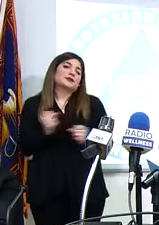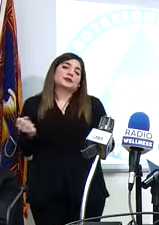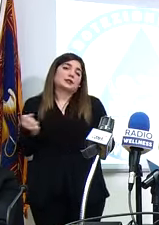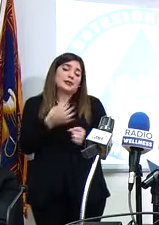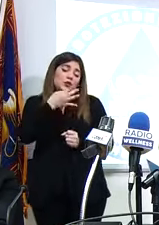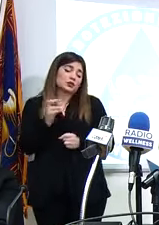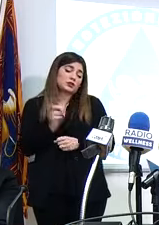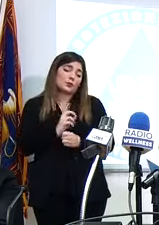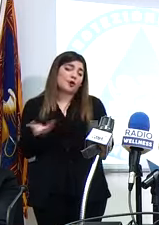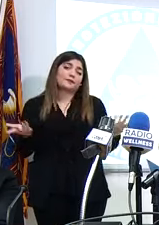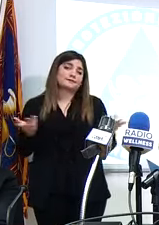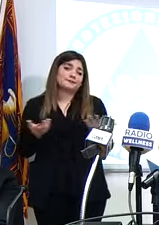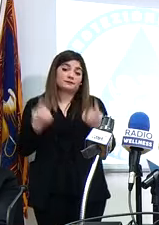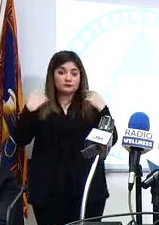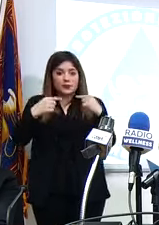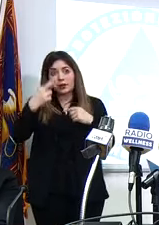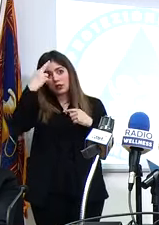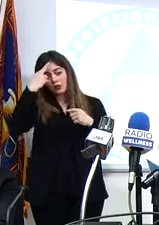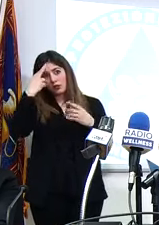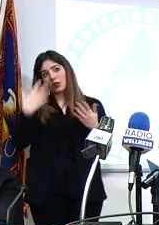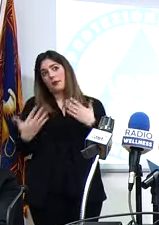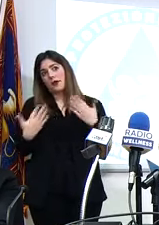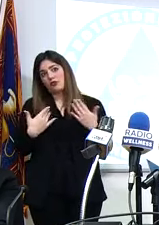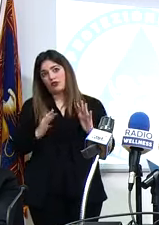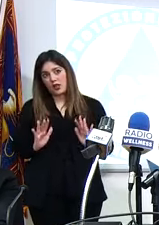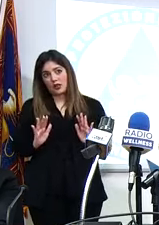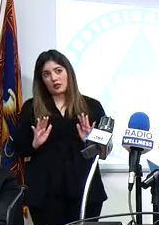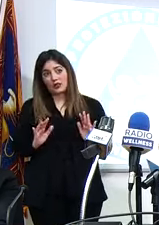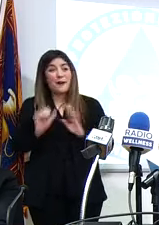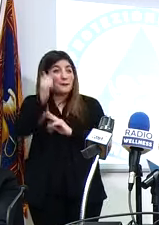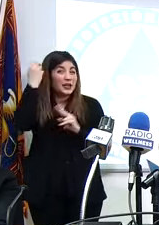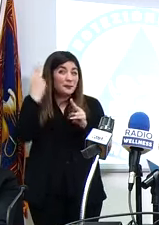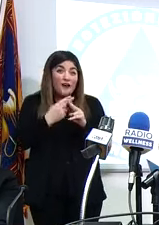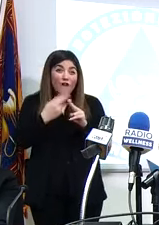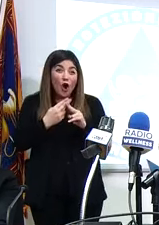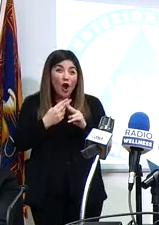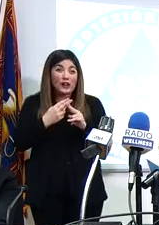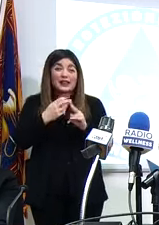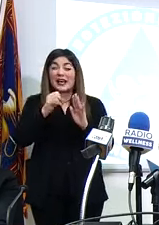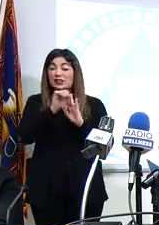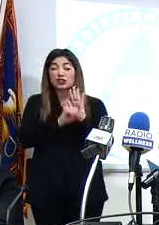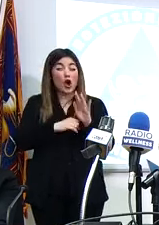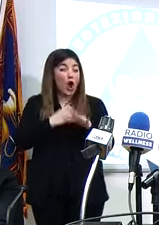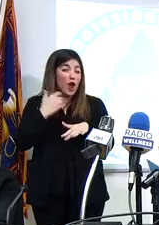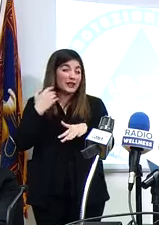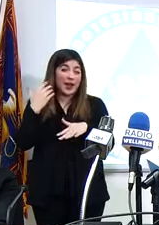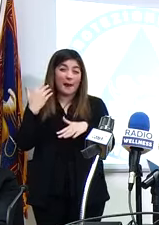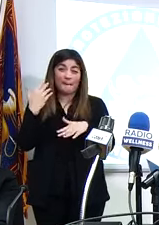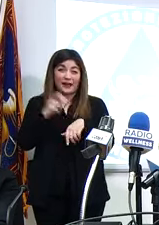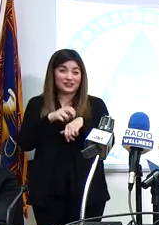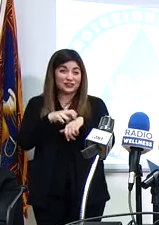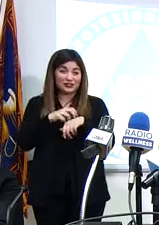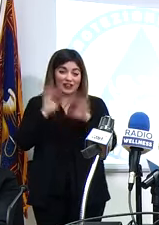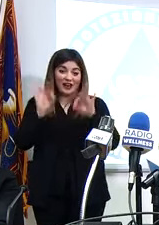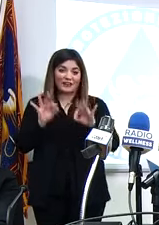che questa è un'emergenza che per la prima volta nella storia della medicina si è arrivata con questi tempi, e si è arrivato perché? Per far